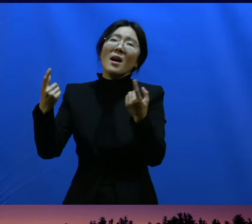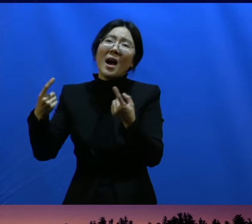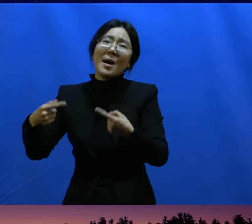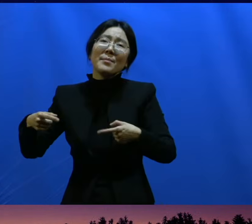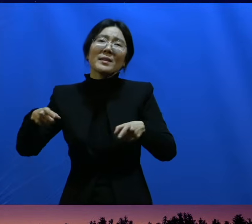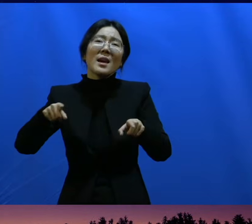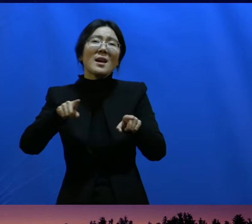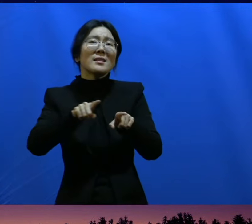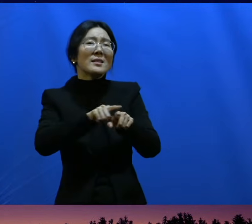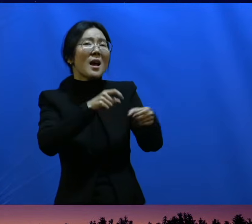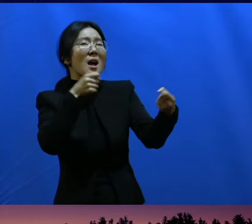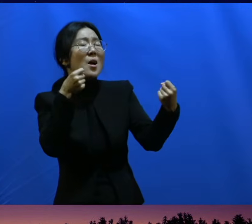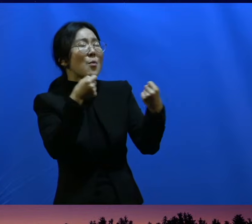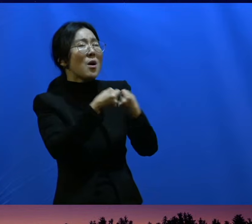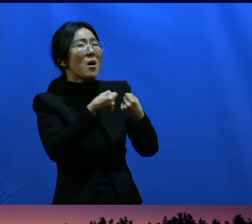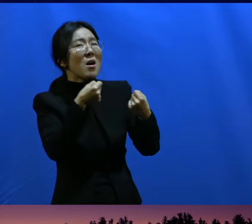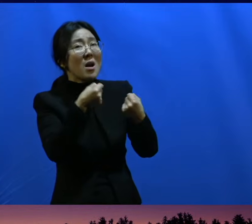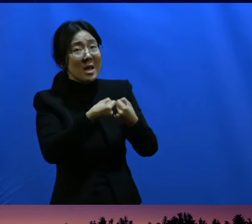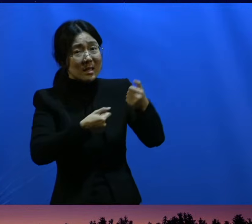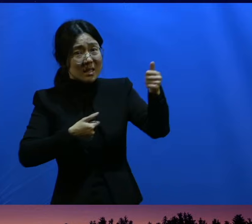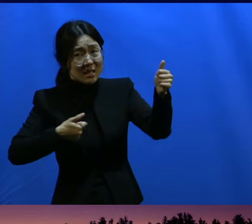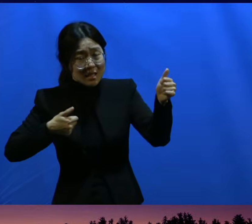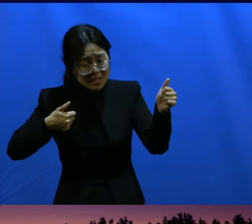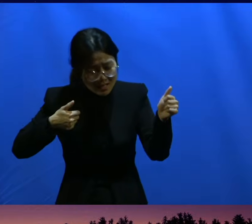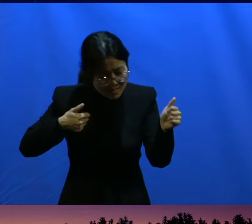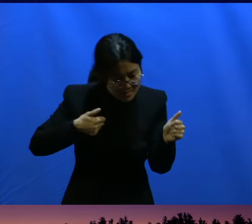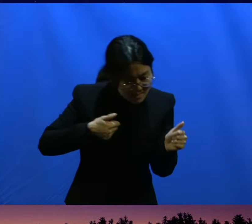주와 함께 싸워